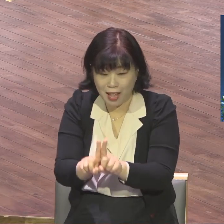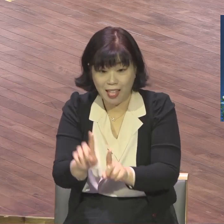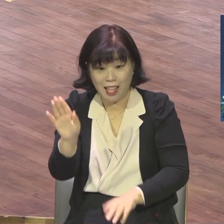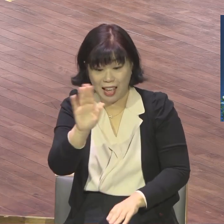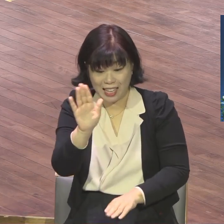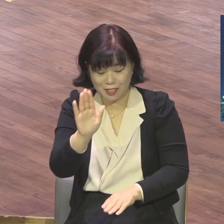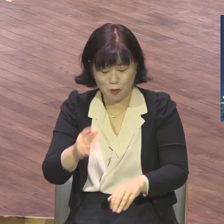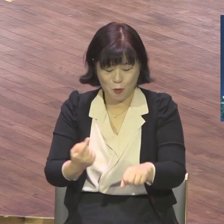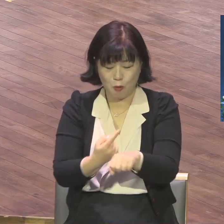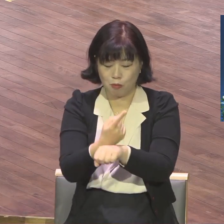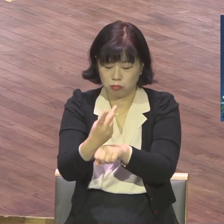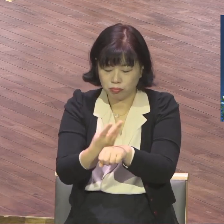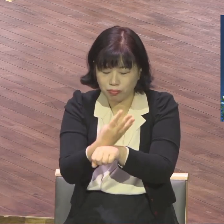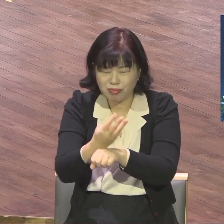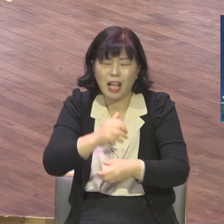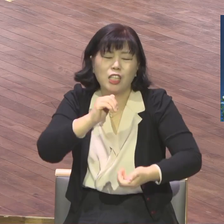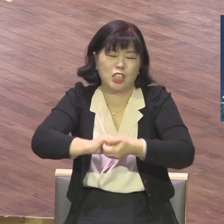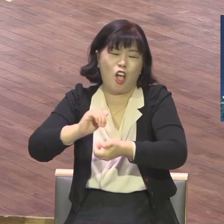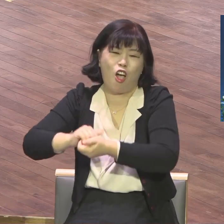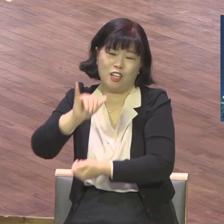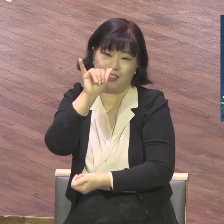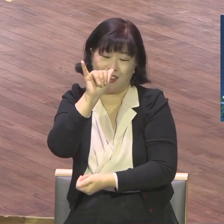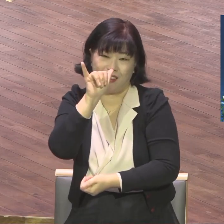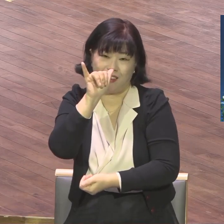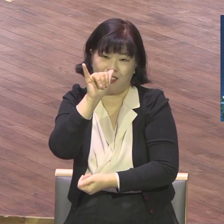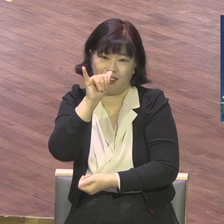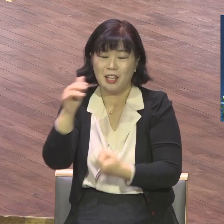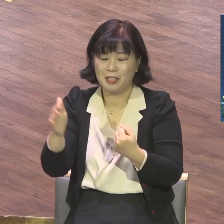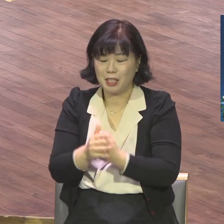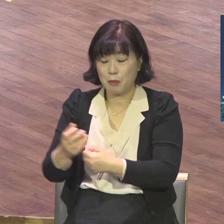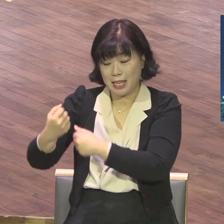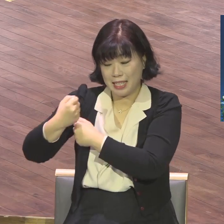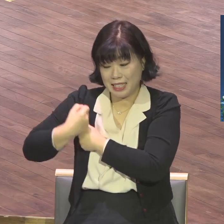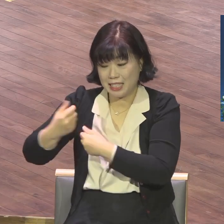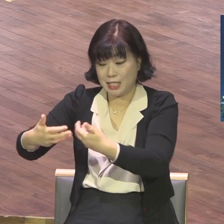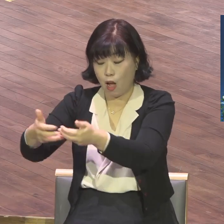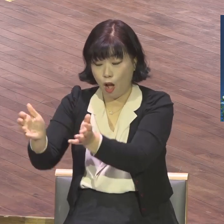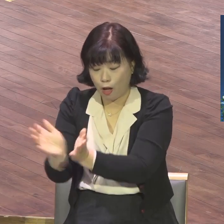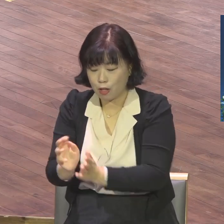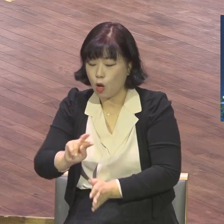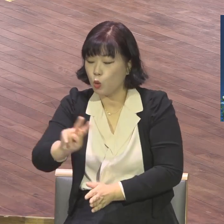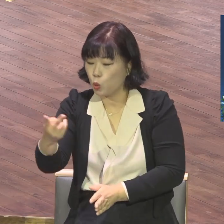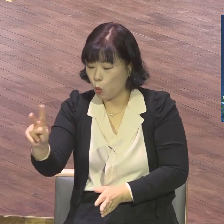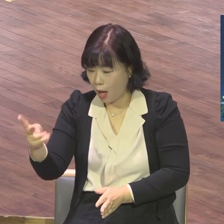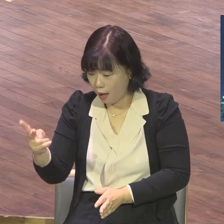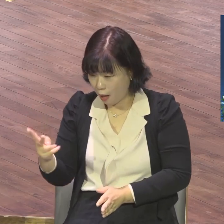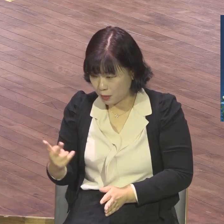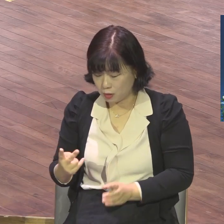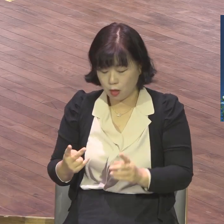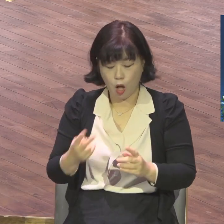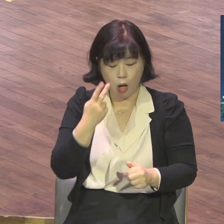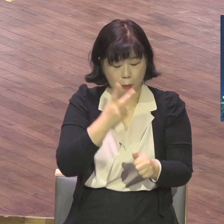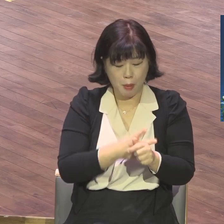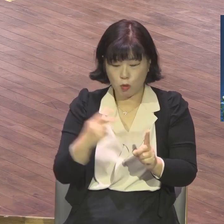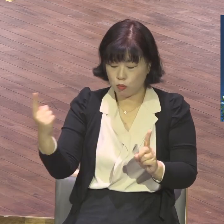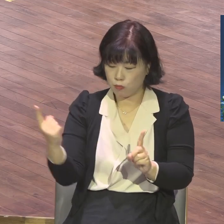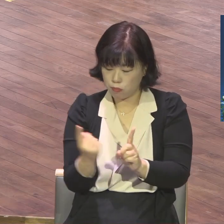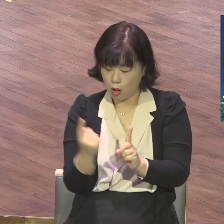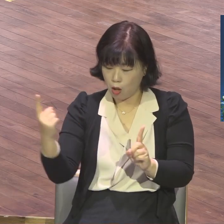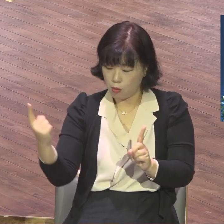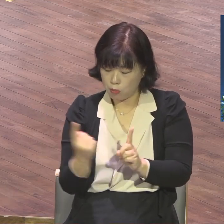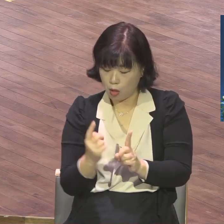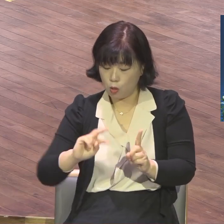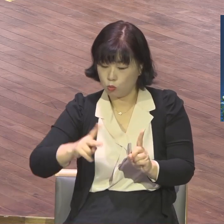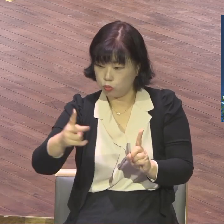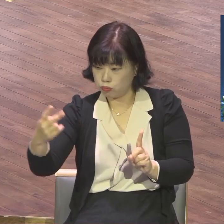돼. 계속 바뀌잖아요. 계속 같이 있으면 뭐 했겠어요. 바울이 얼마나 보험의 열정 하나 때문에